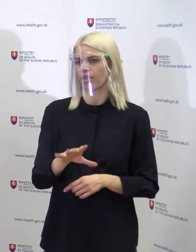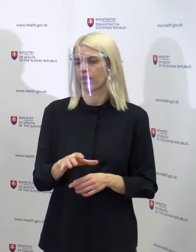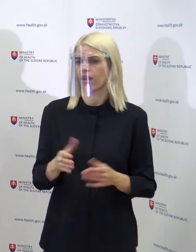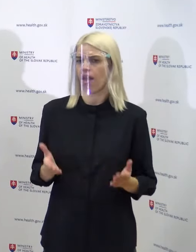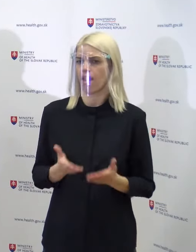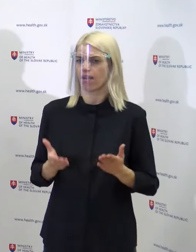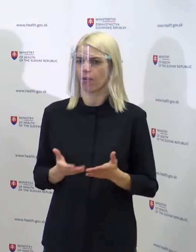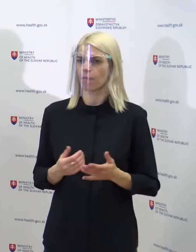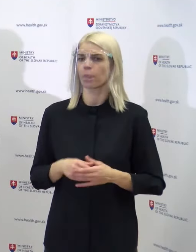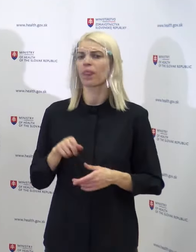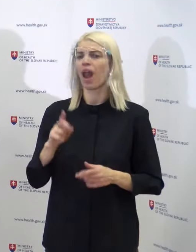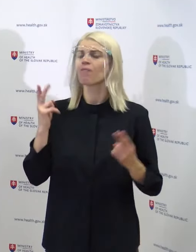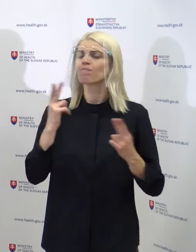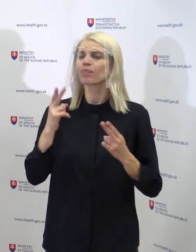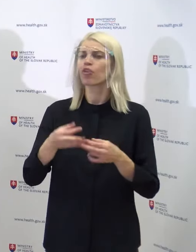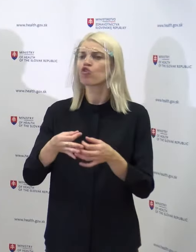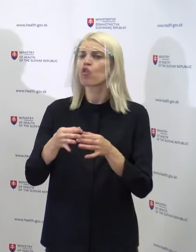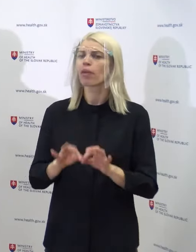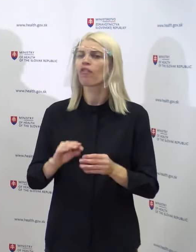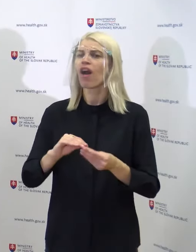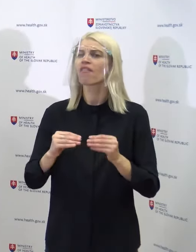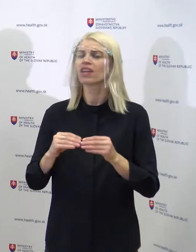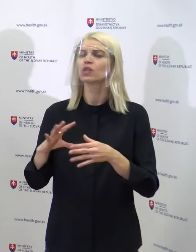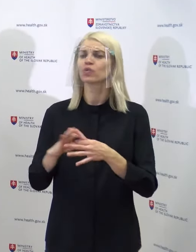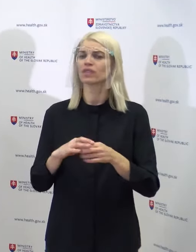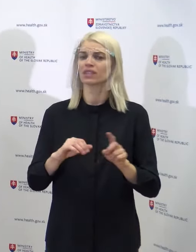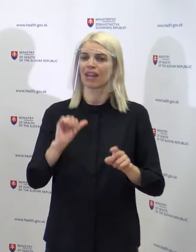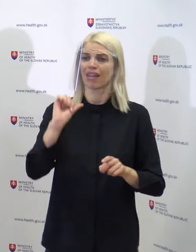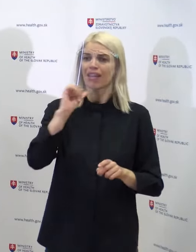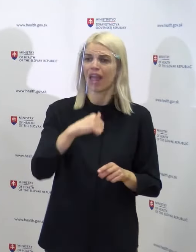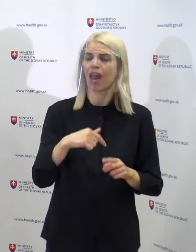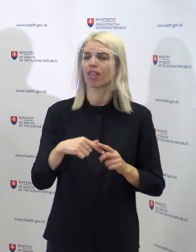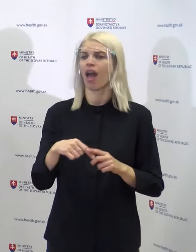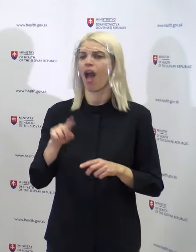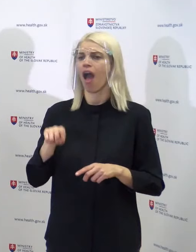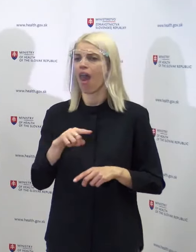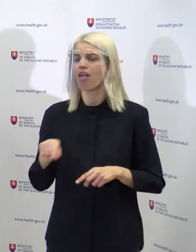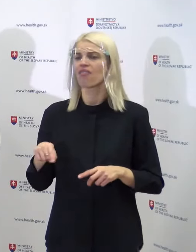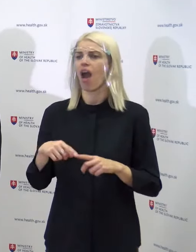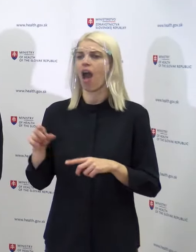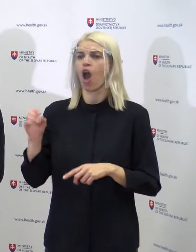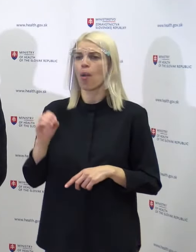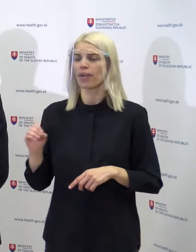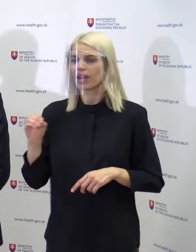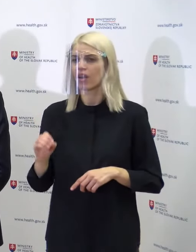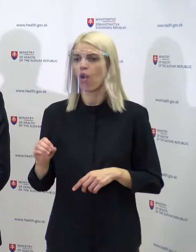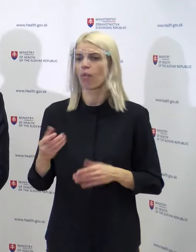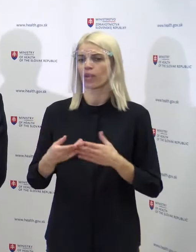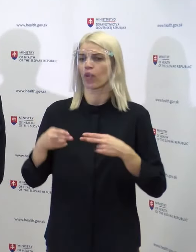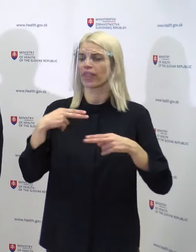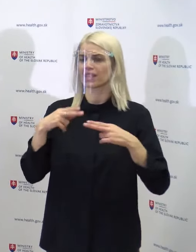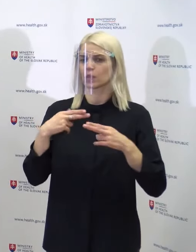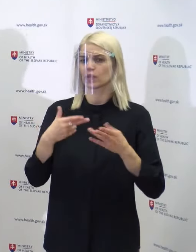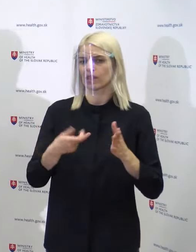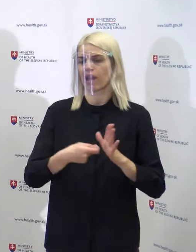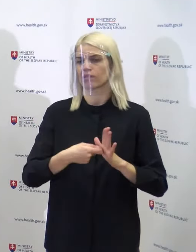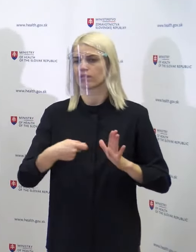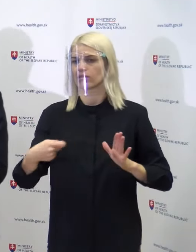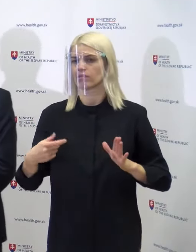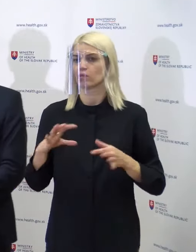pomerne komplikovaná vec s tým Omikronom a Deltou a Alfou, takže je to možno na diskusiu dlhšiu a odbornú.